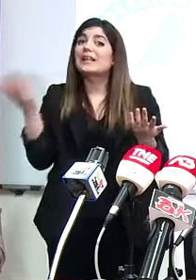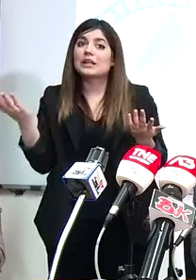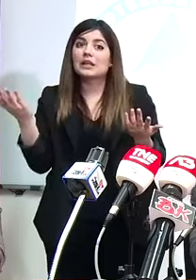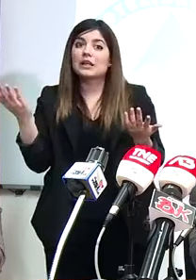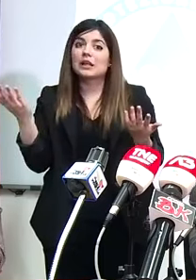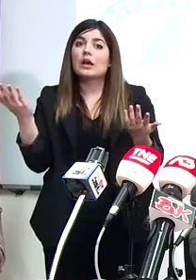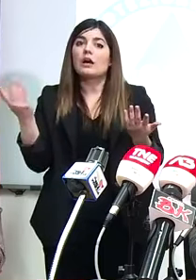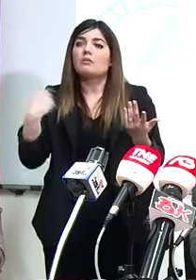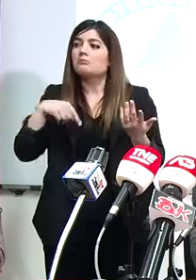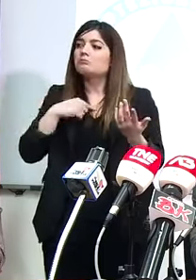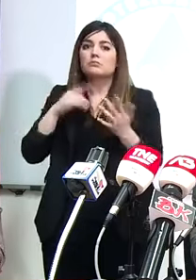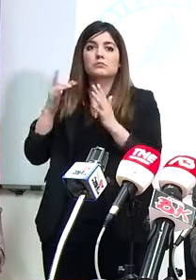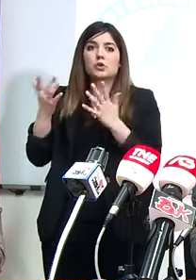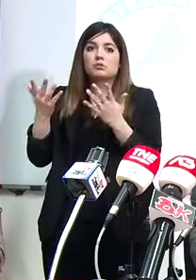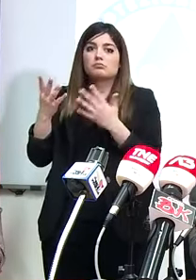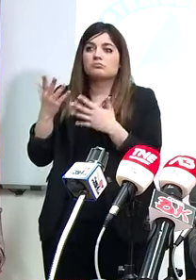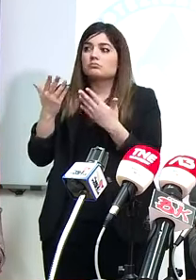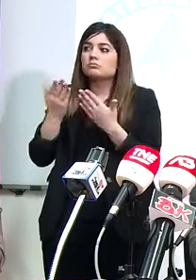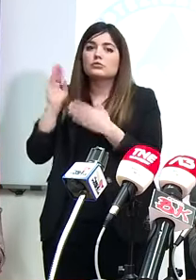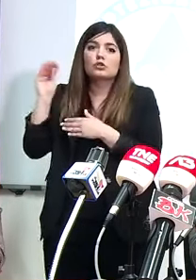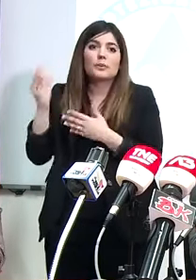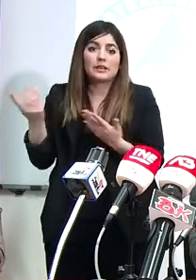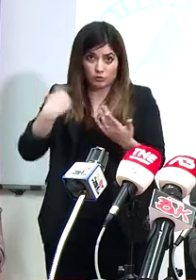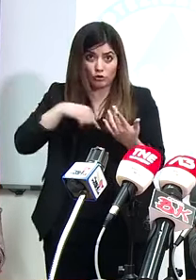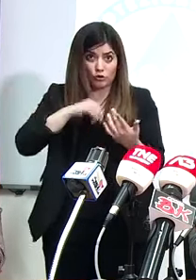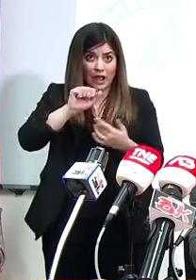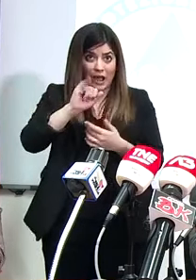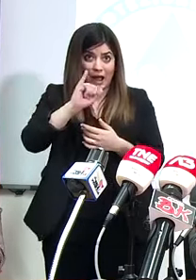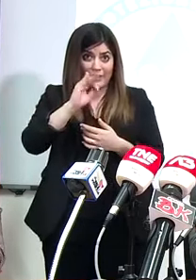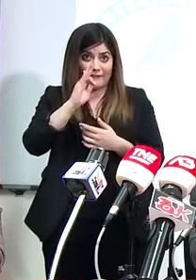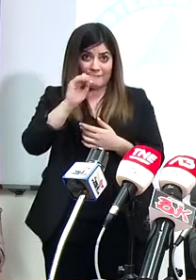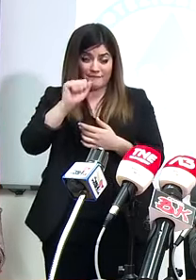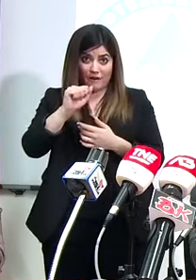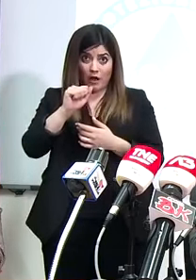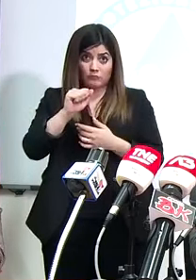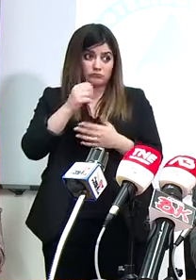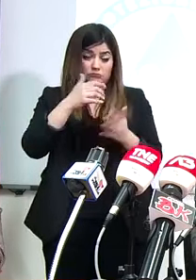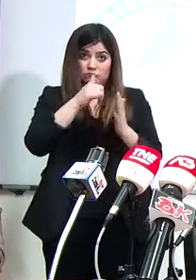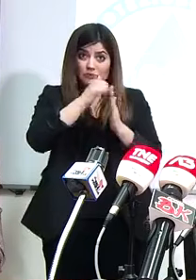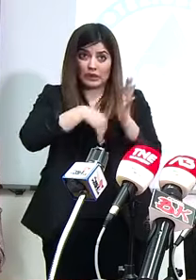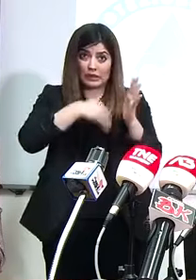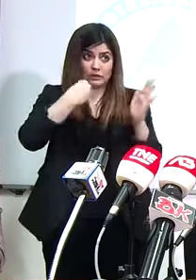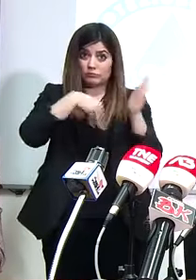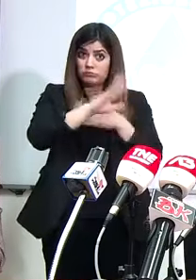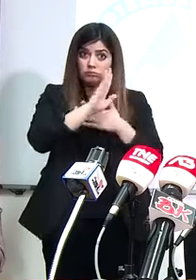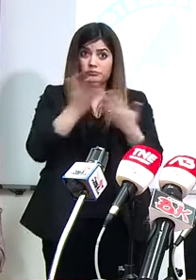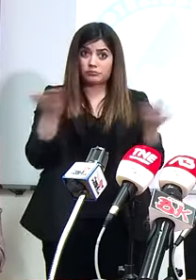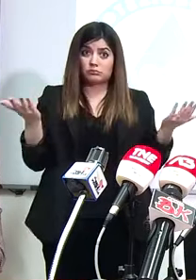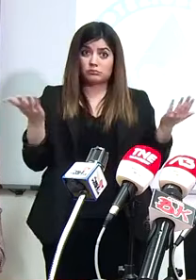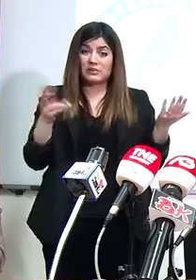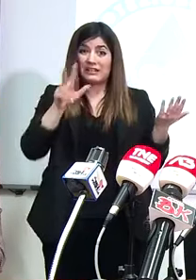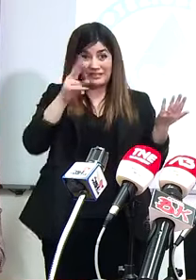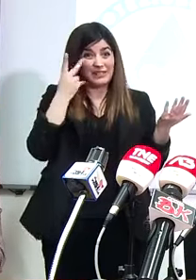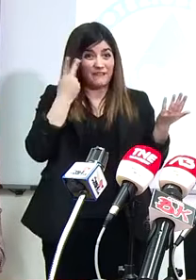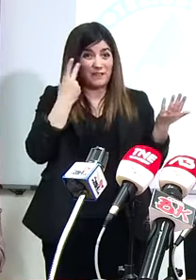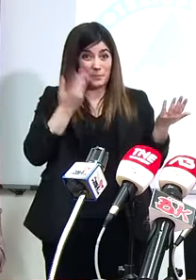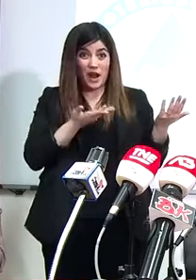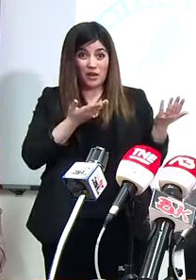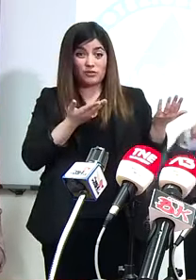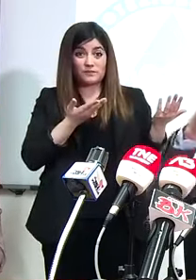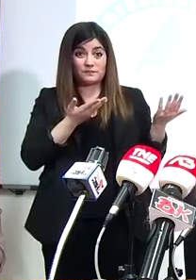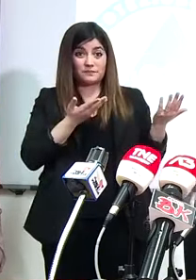dello nessuno avevamo scritto ad haifa il 3 di febbraio noi abbiamo scritto ad haifa dobbiamo